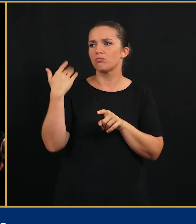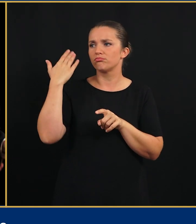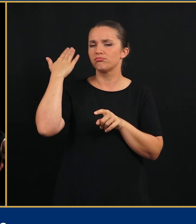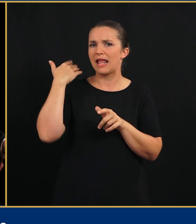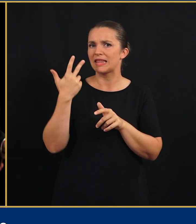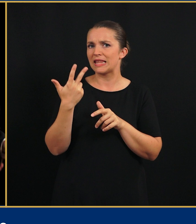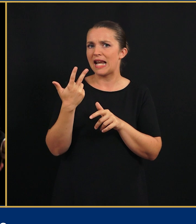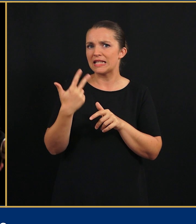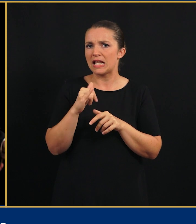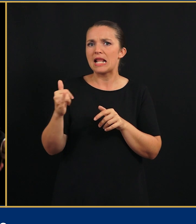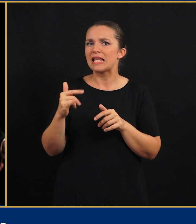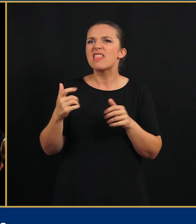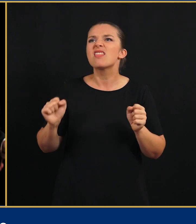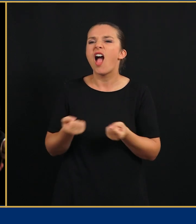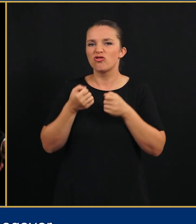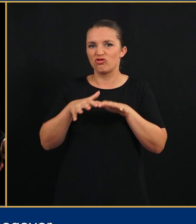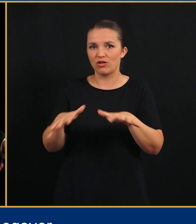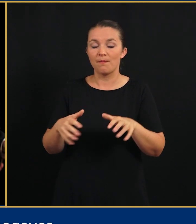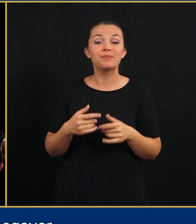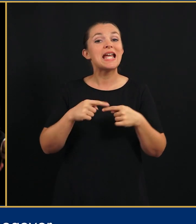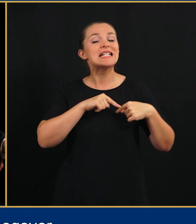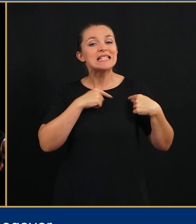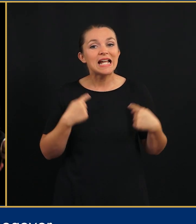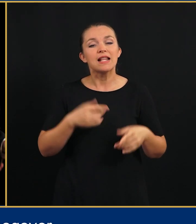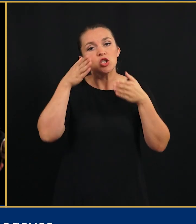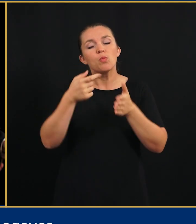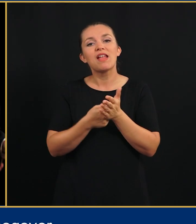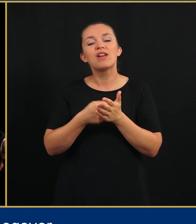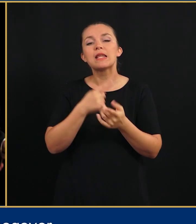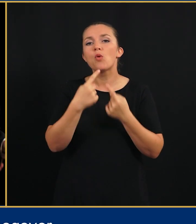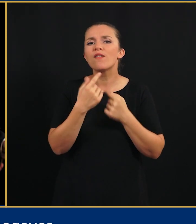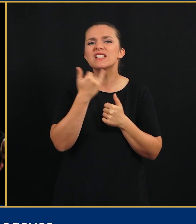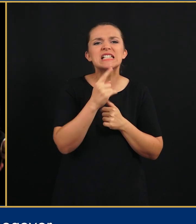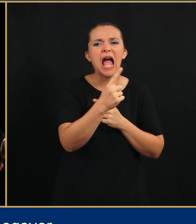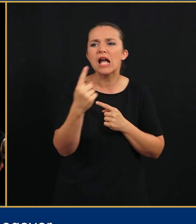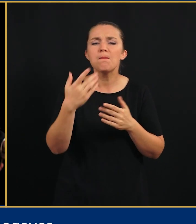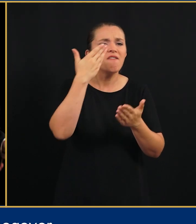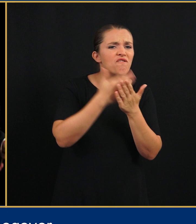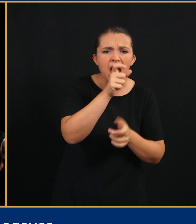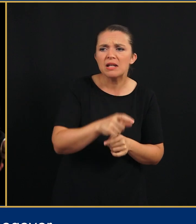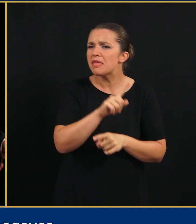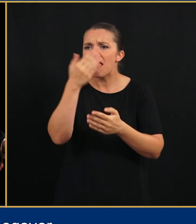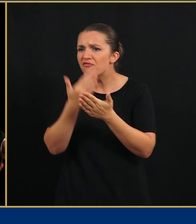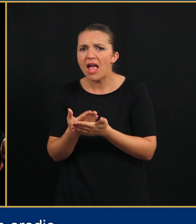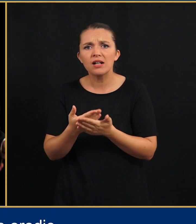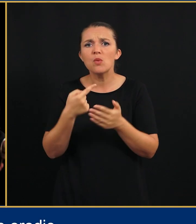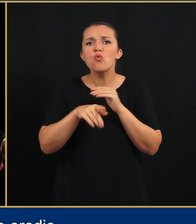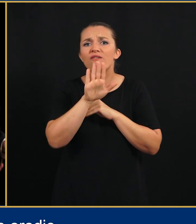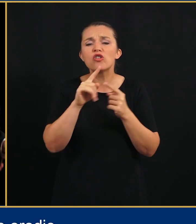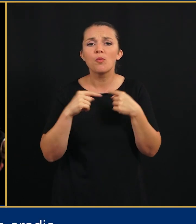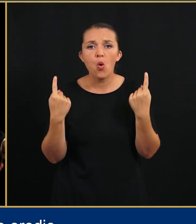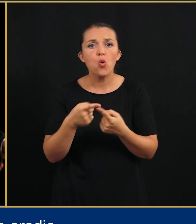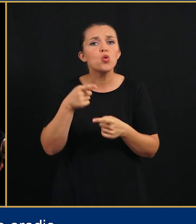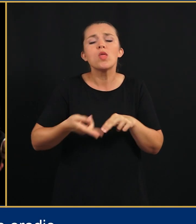to mogoče pred 3 desetletji. Iskren, zaupanja vreden pogovor z vsakim, vernim ali nevernim, v vašem